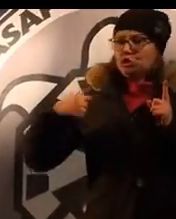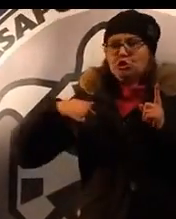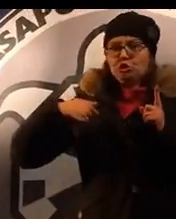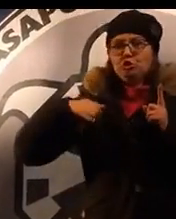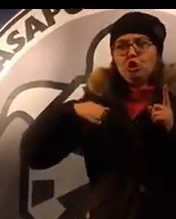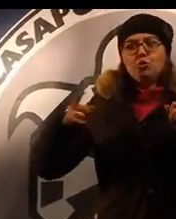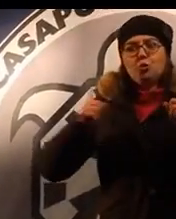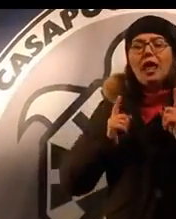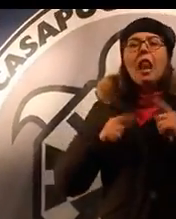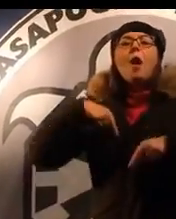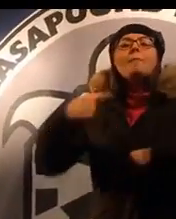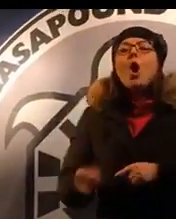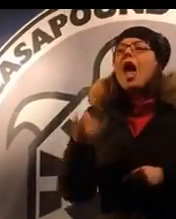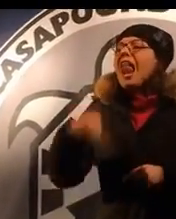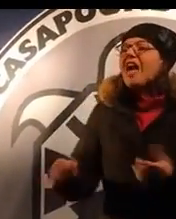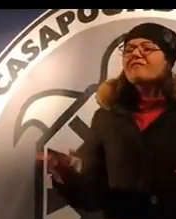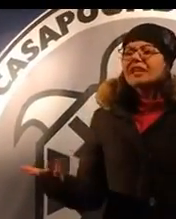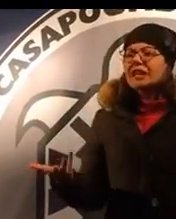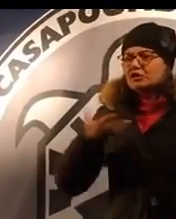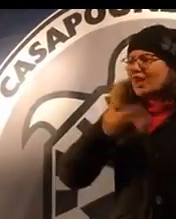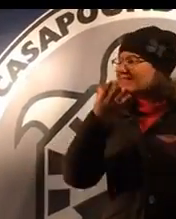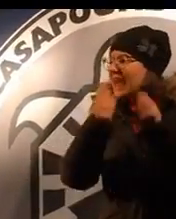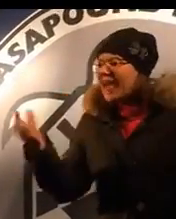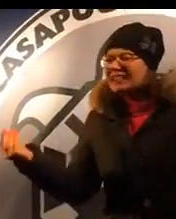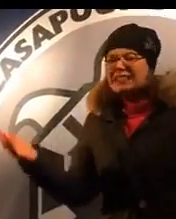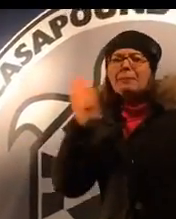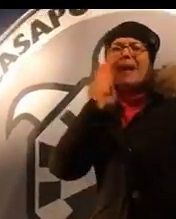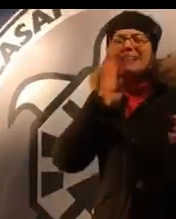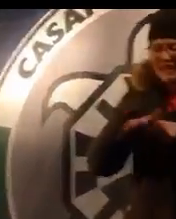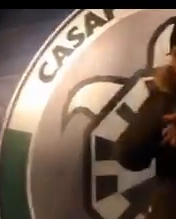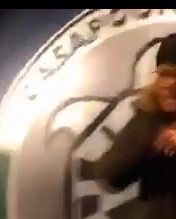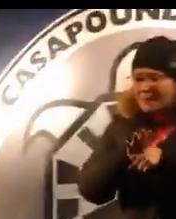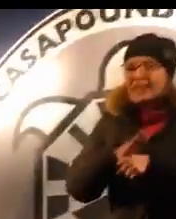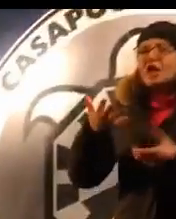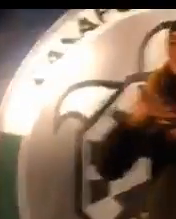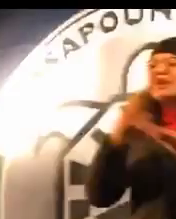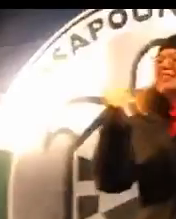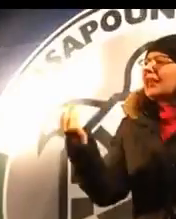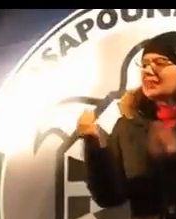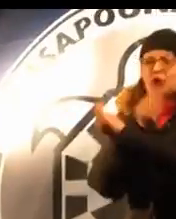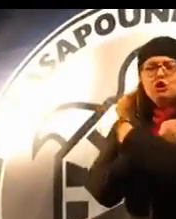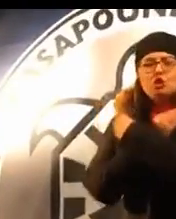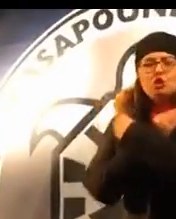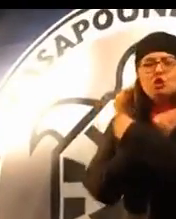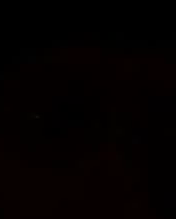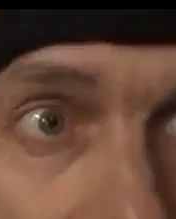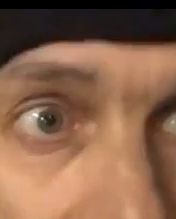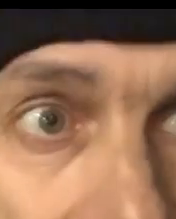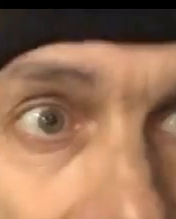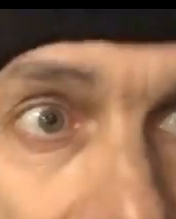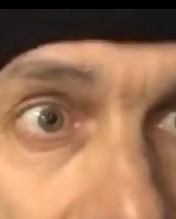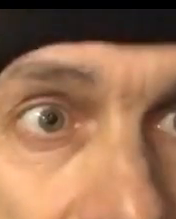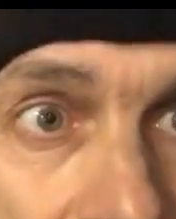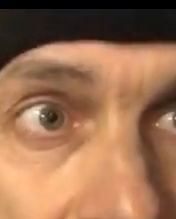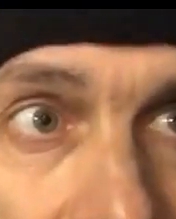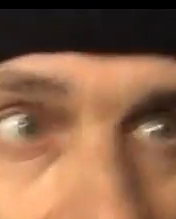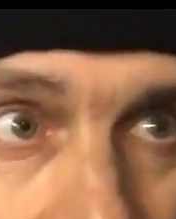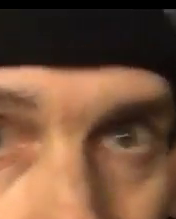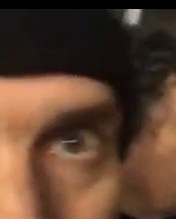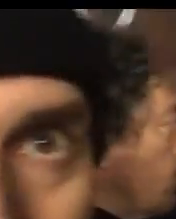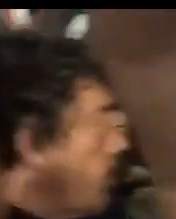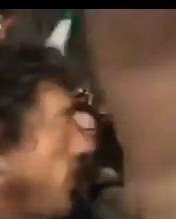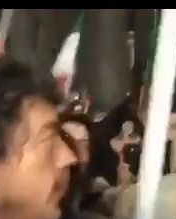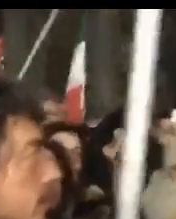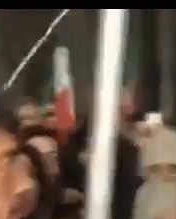uomini, quei padri di famiglia, quei disoccupati, quei precari oggi guardino esclusivamente a Casa Pound come unica possibilità per far sì che il